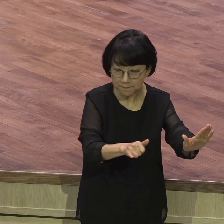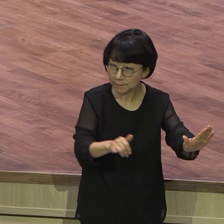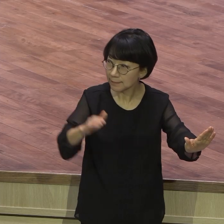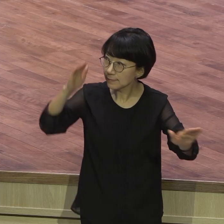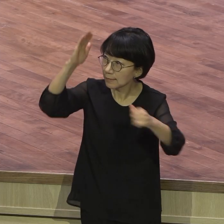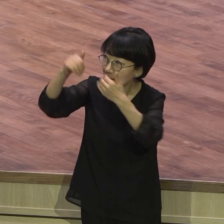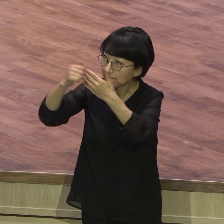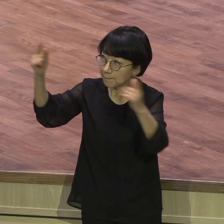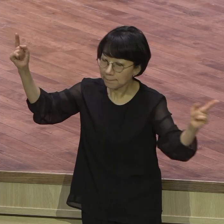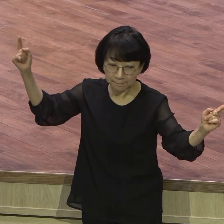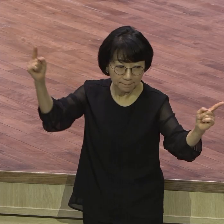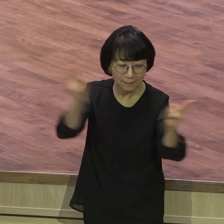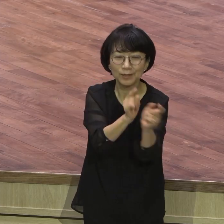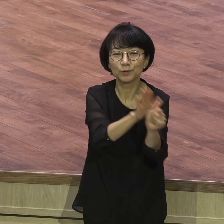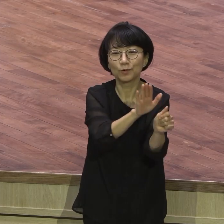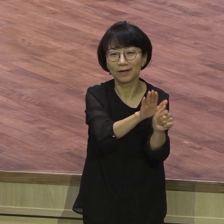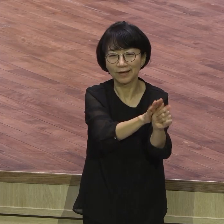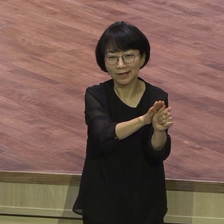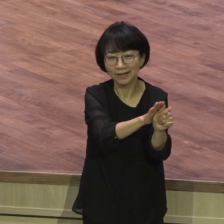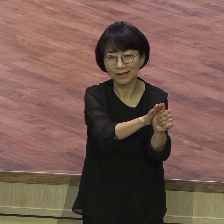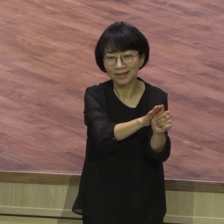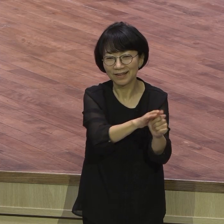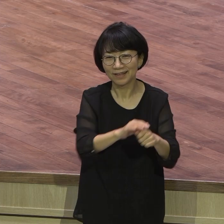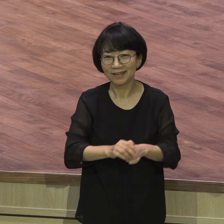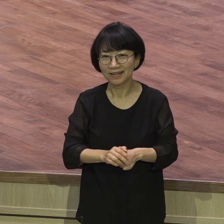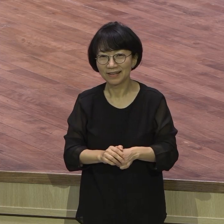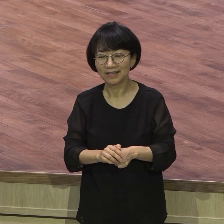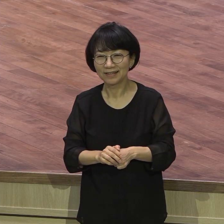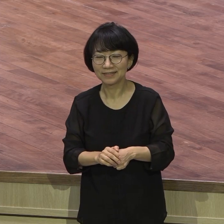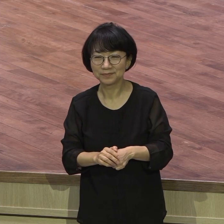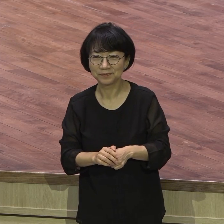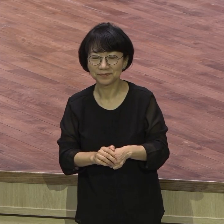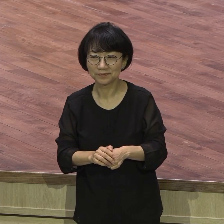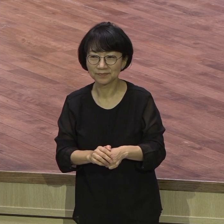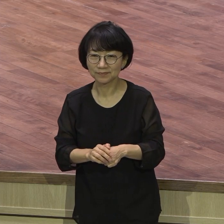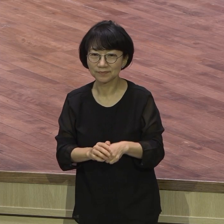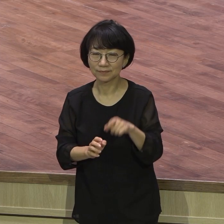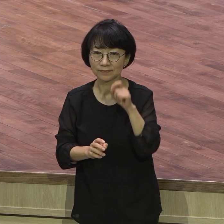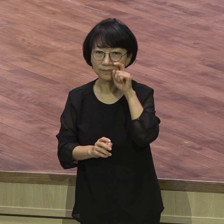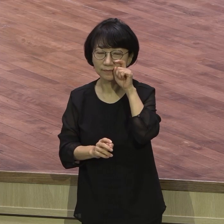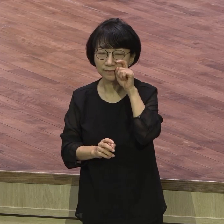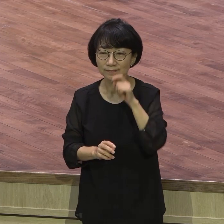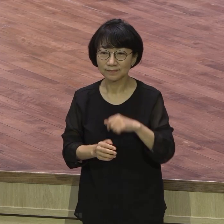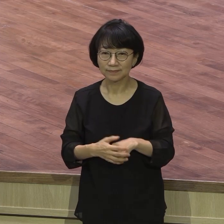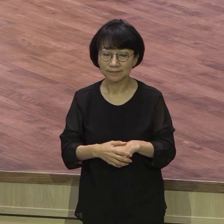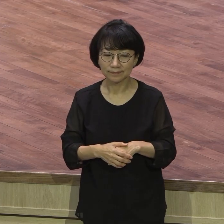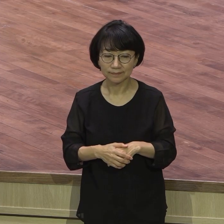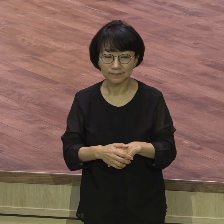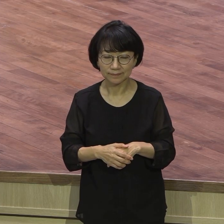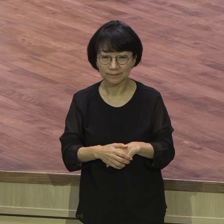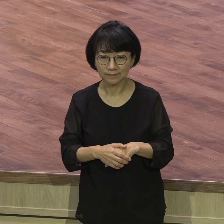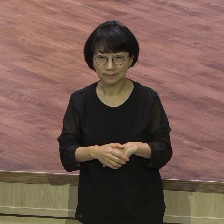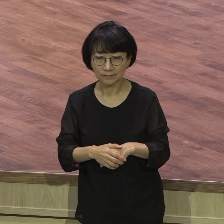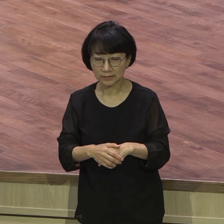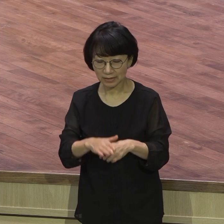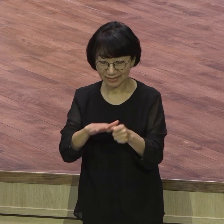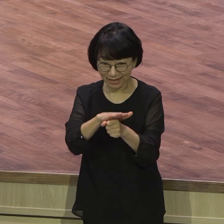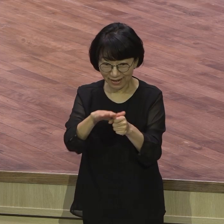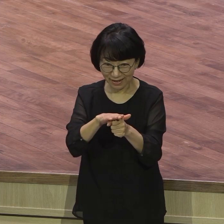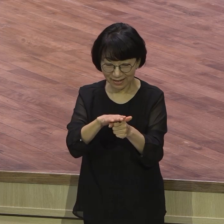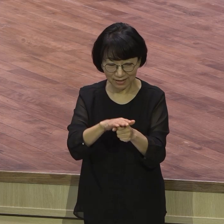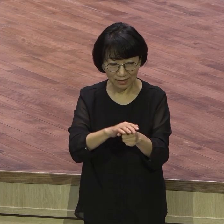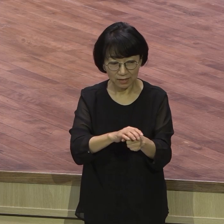세상적인 사랑을 말합니까 그거는 불신자가 다 하는 거 종교들 다 해요 우리가 말하는 사랑이 뭡니까 하나님 사랑이